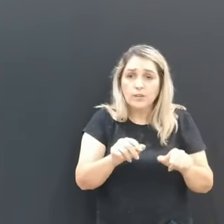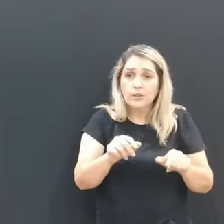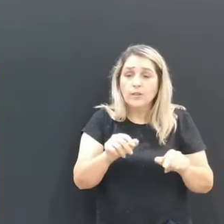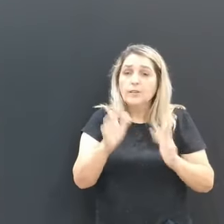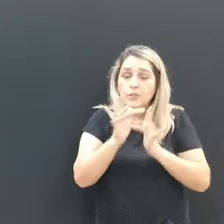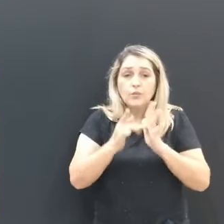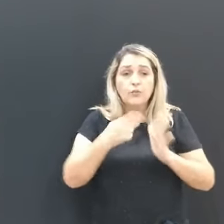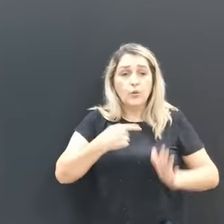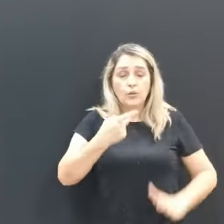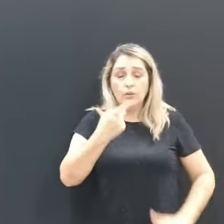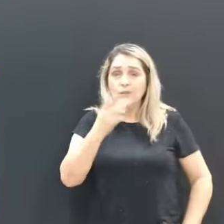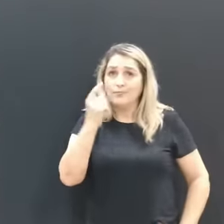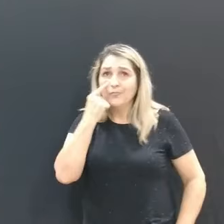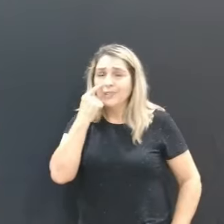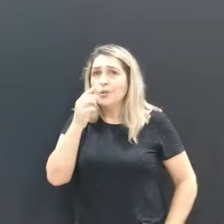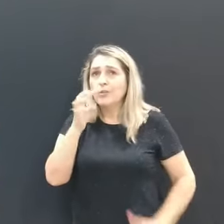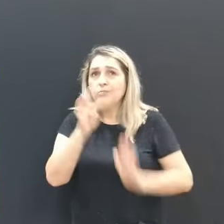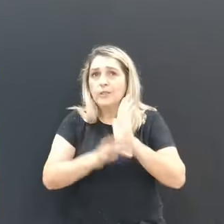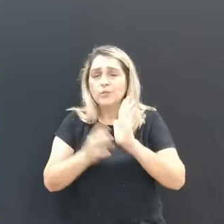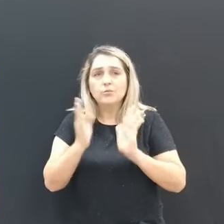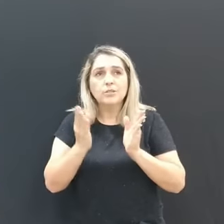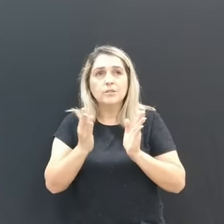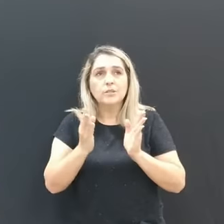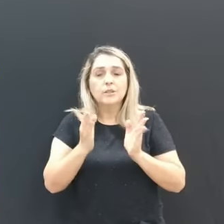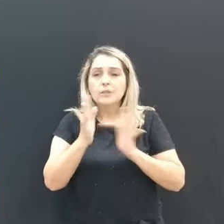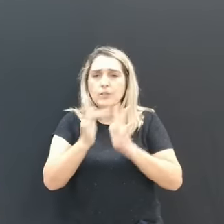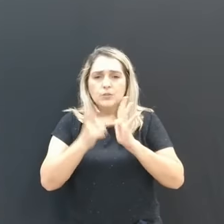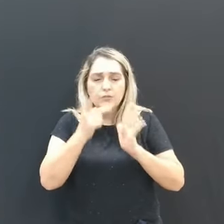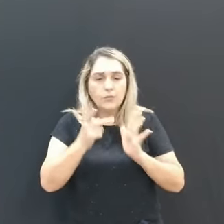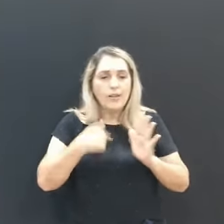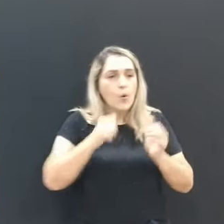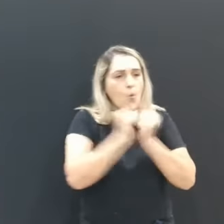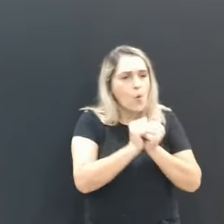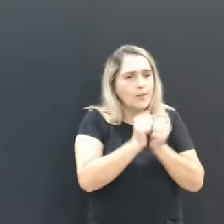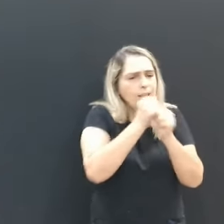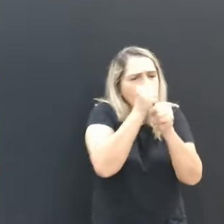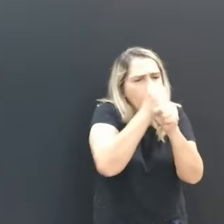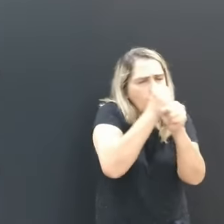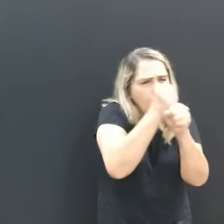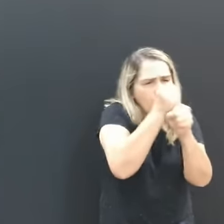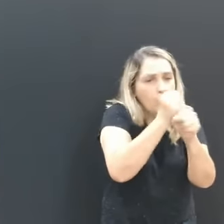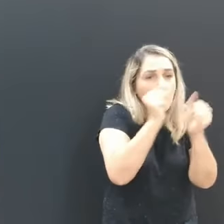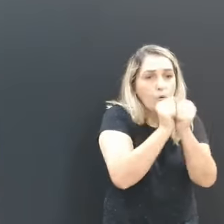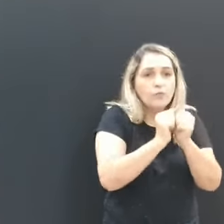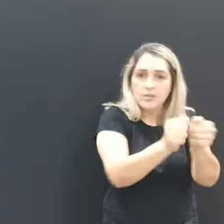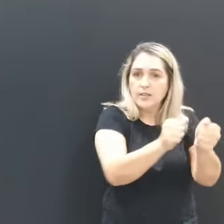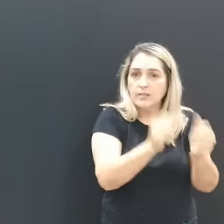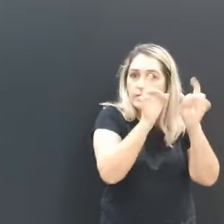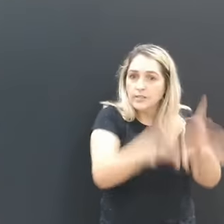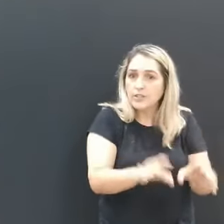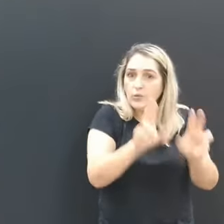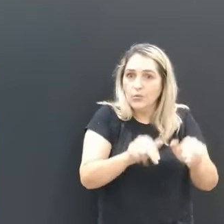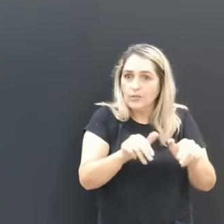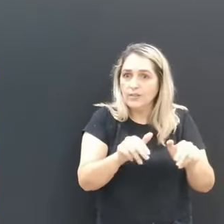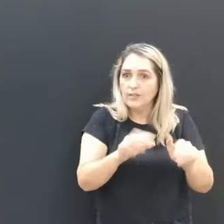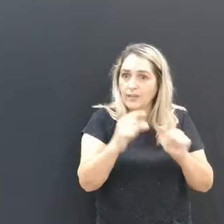sozinhos. O Senhor não nos abandona jamais. Ele está conosco, ele tem prazer em estar conosco. Jesus diz o quê? Eu vou estar